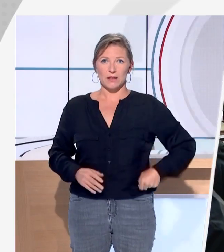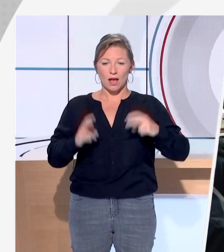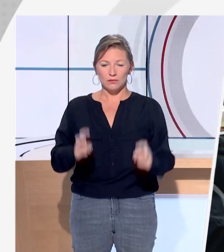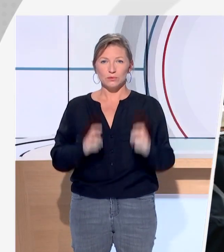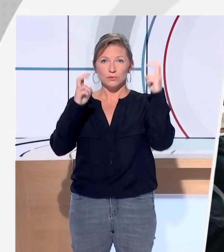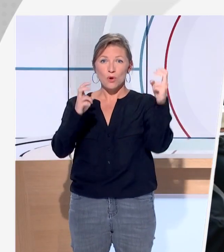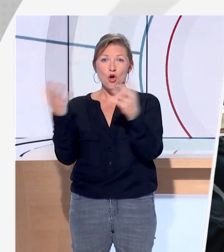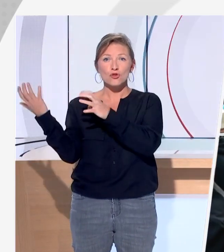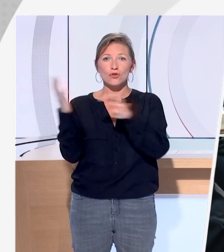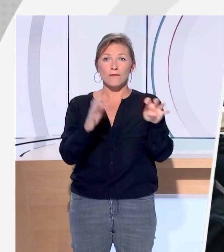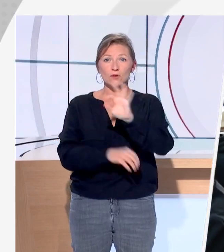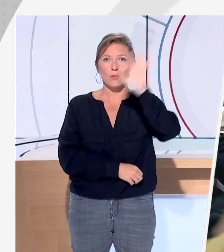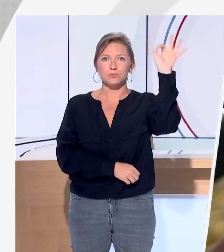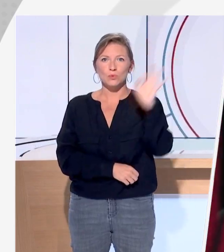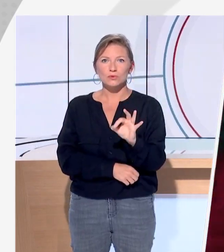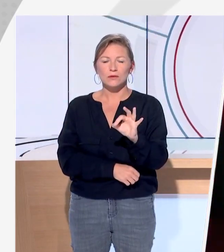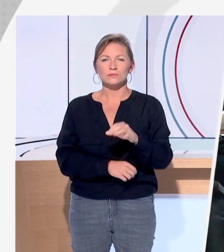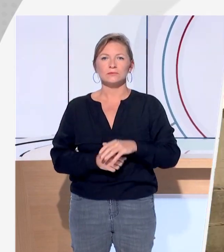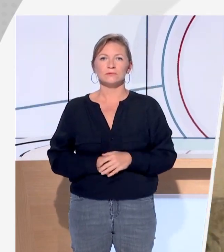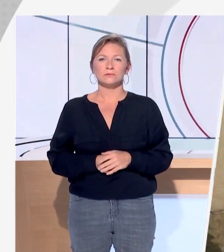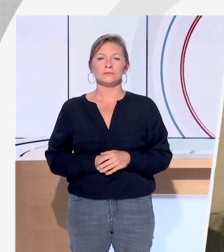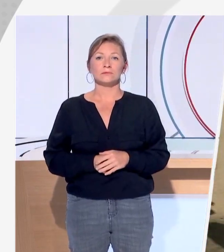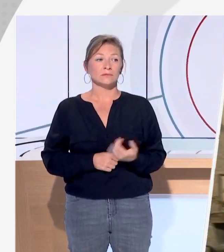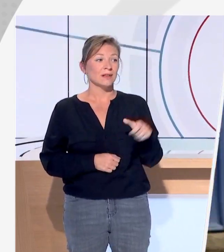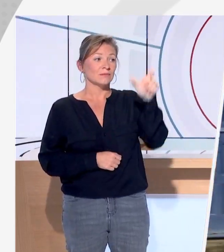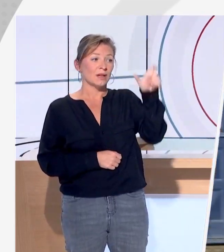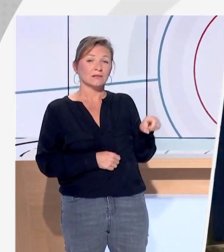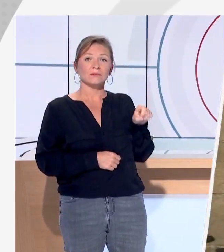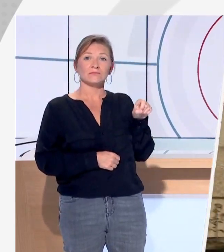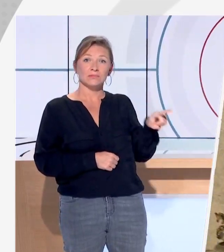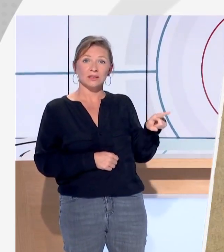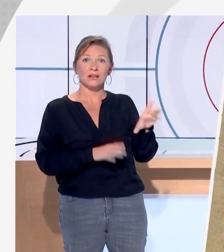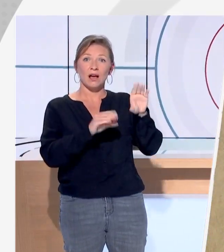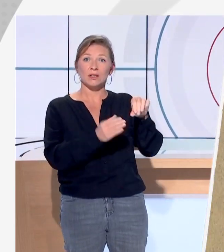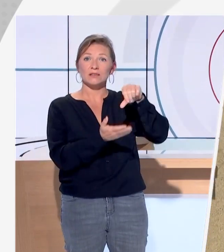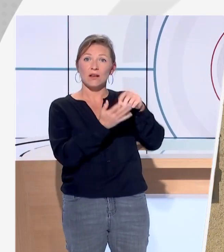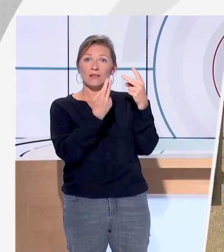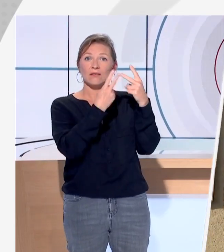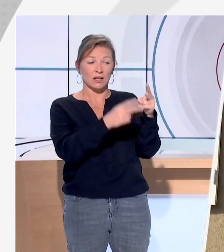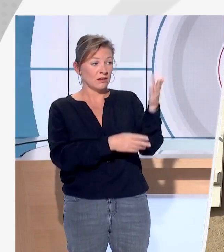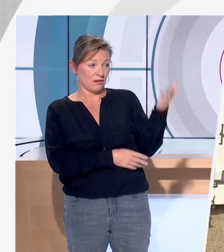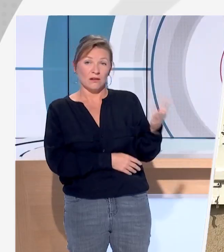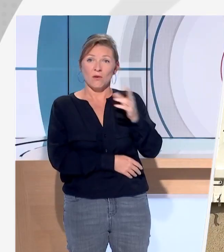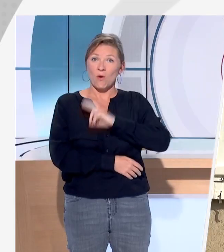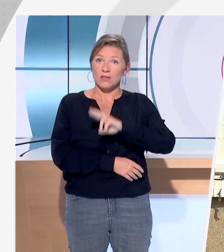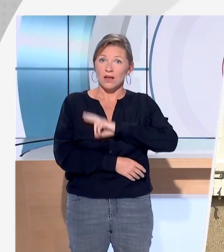par l'intercommunalité grimpe de plus de 900%. Pour sa maison en centre-ville,